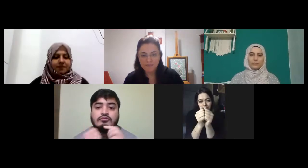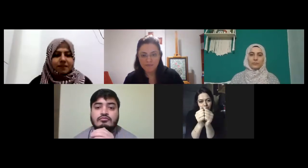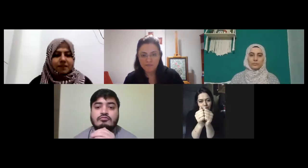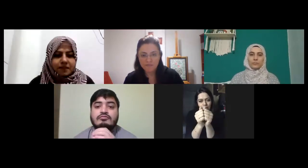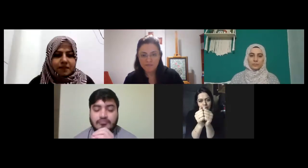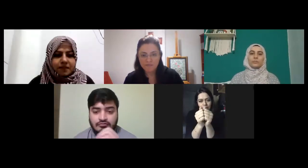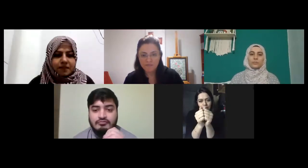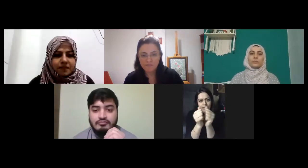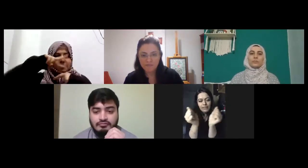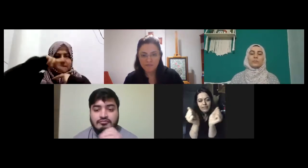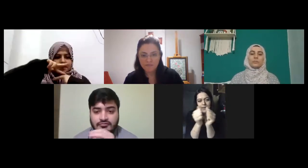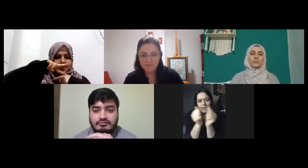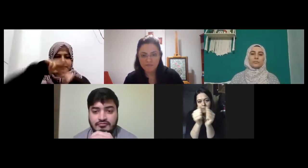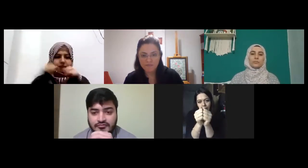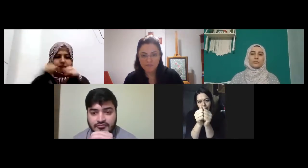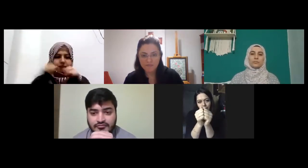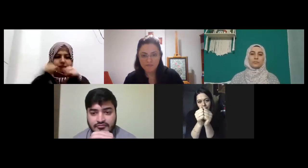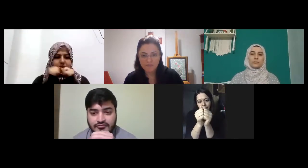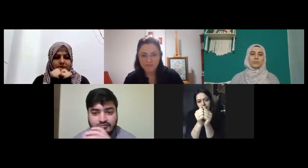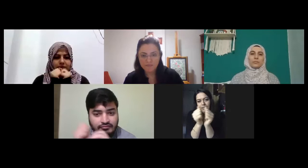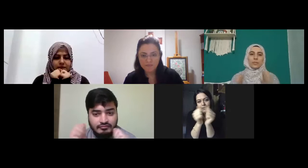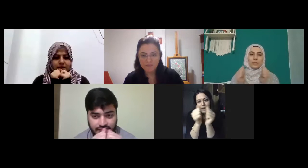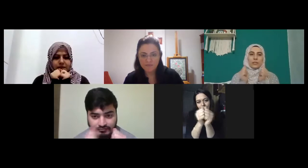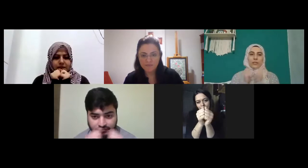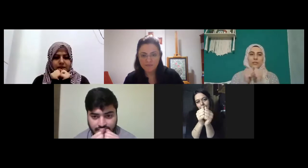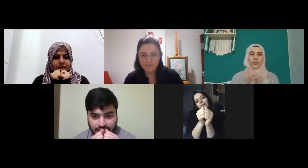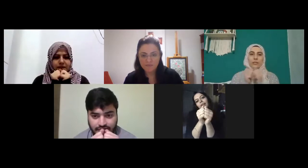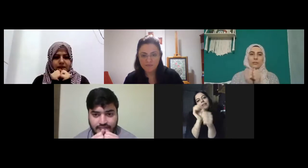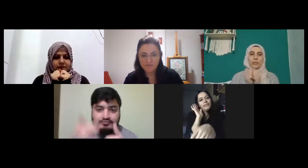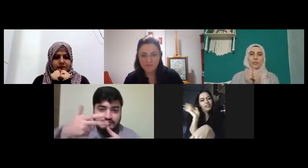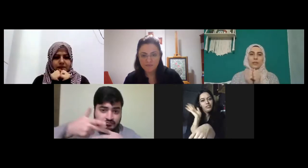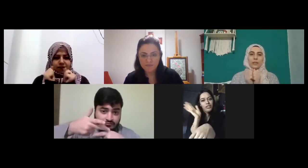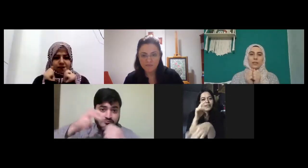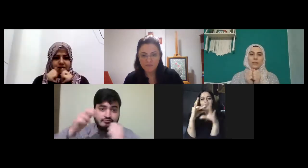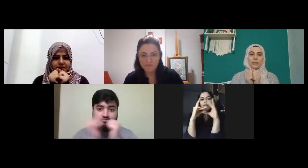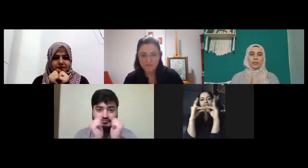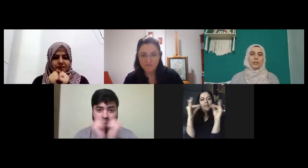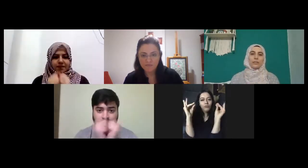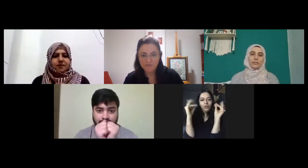işareti var Zeynep'le birlikte gideceğiz İstanbul'a